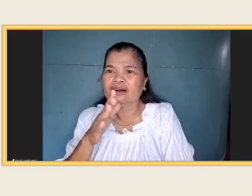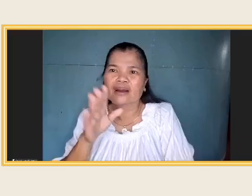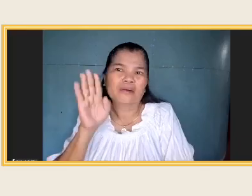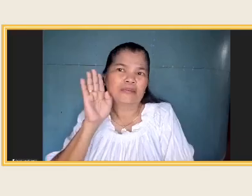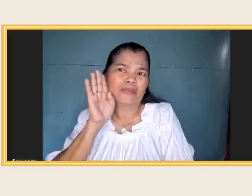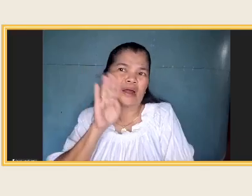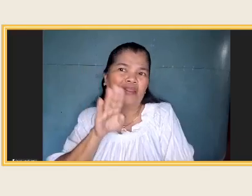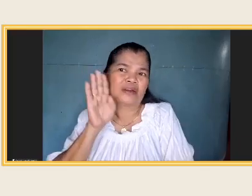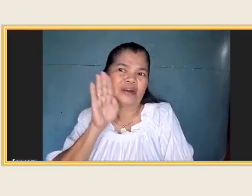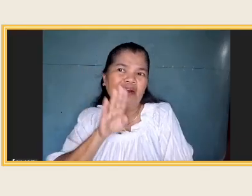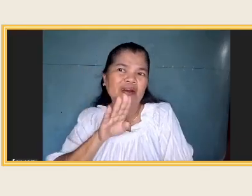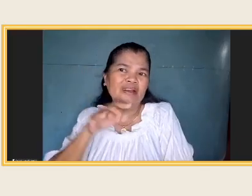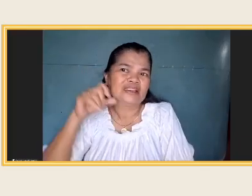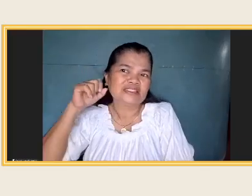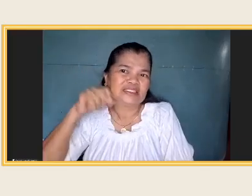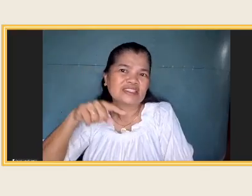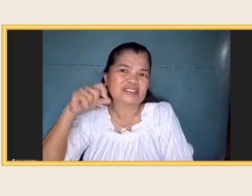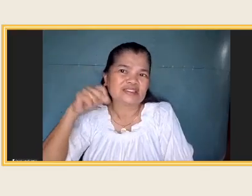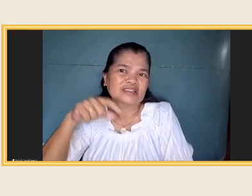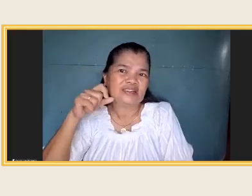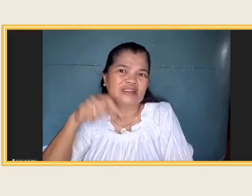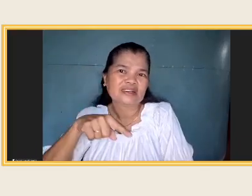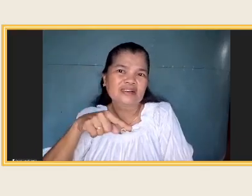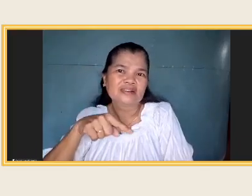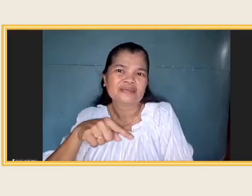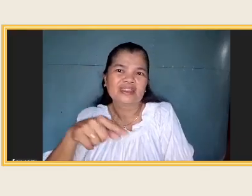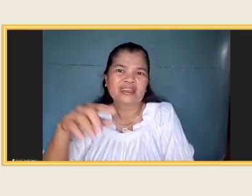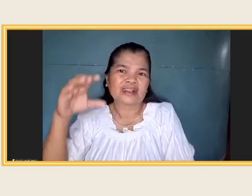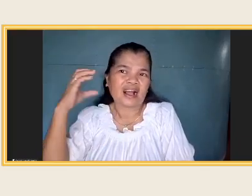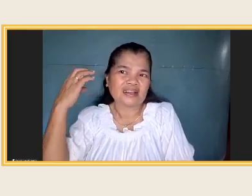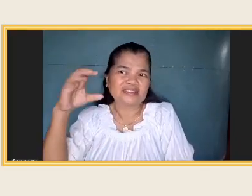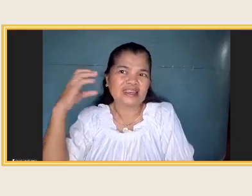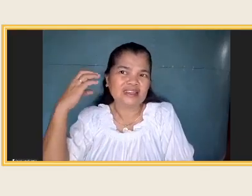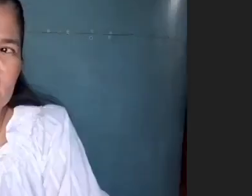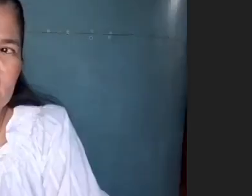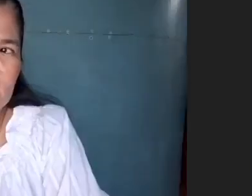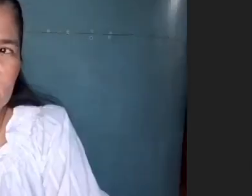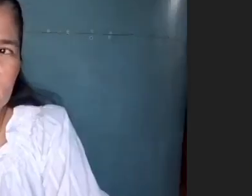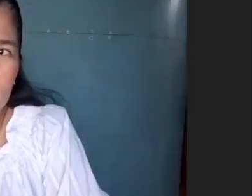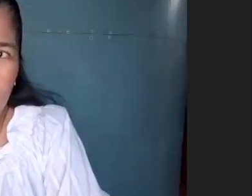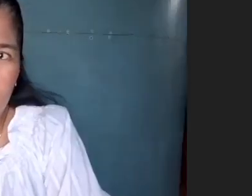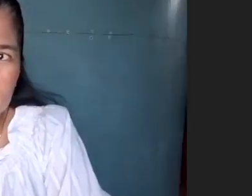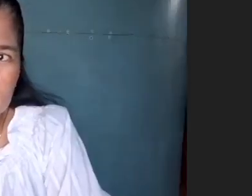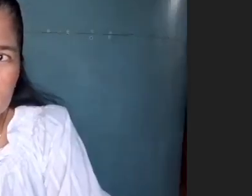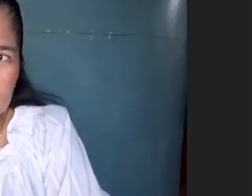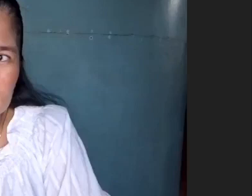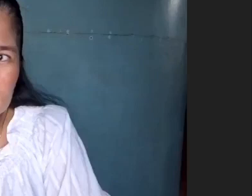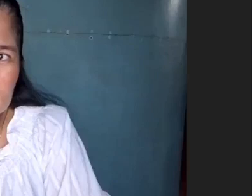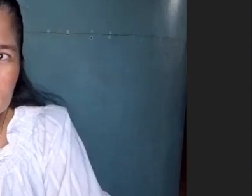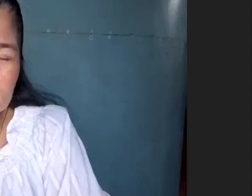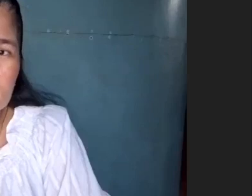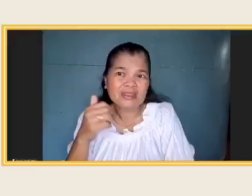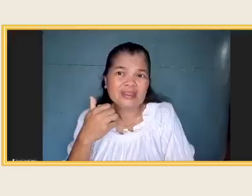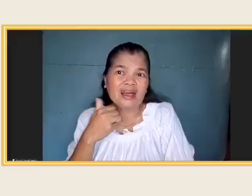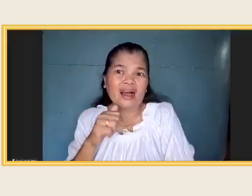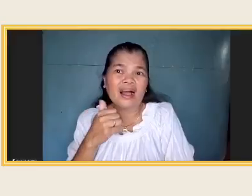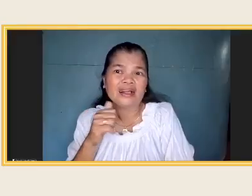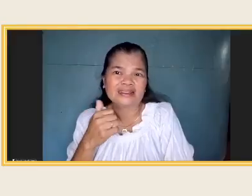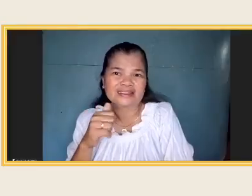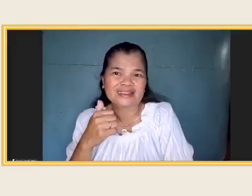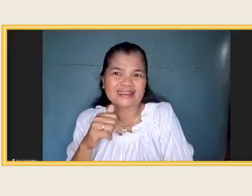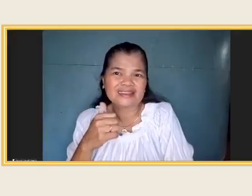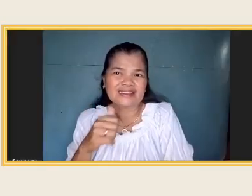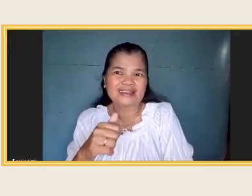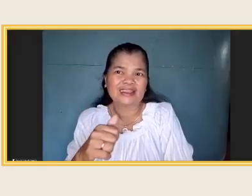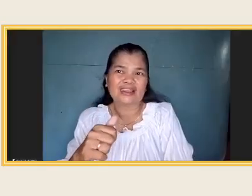father, brother, sister, cousin, uncle,